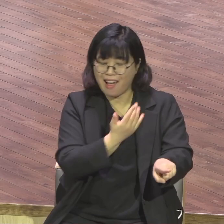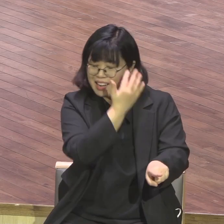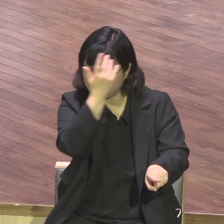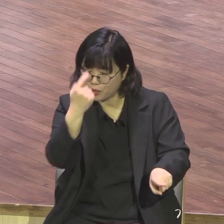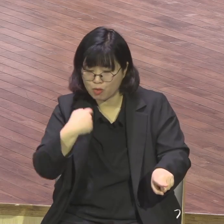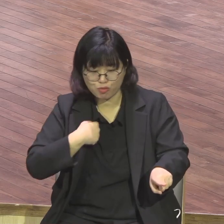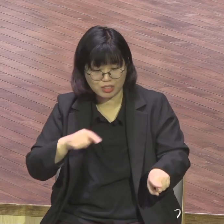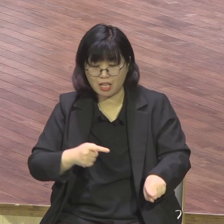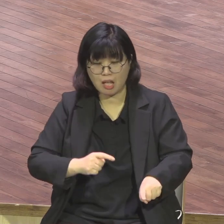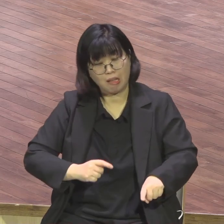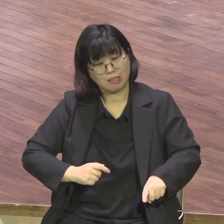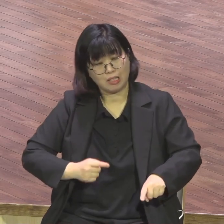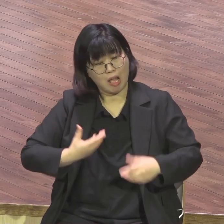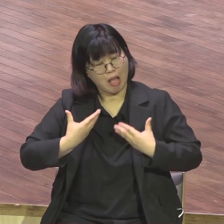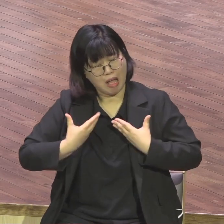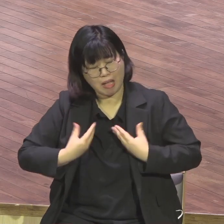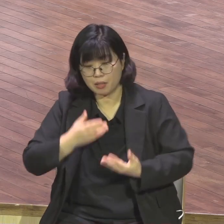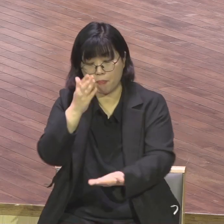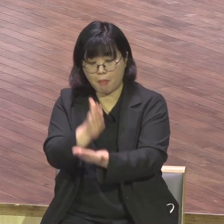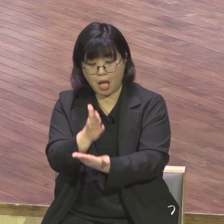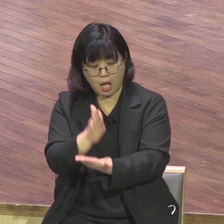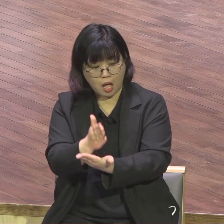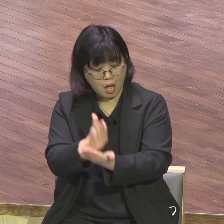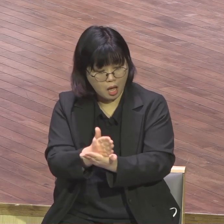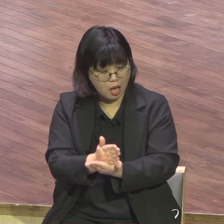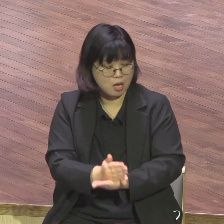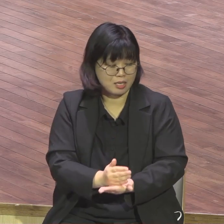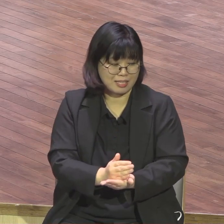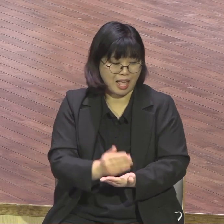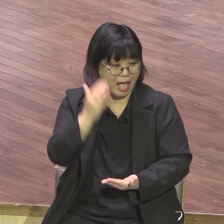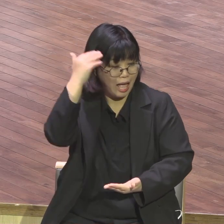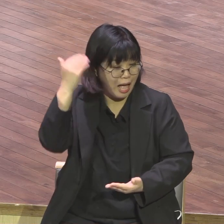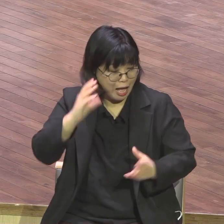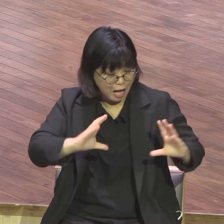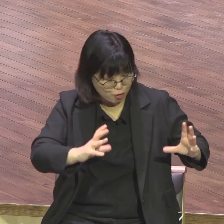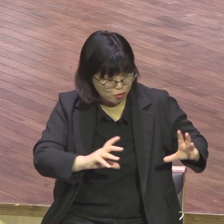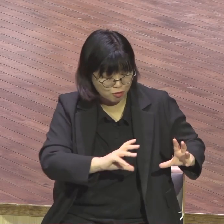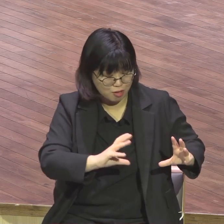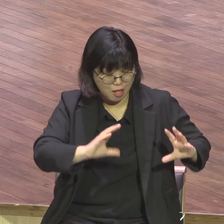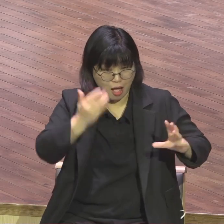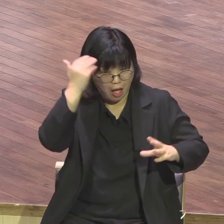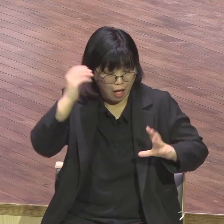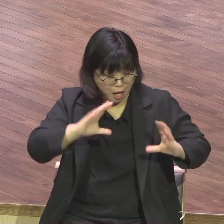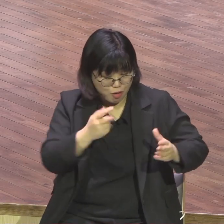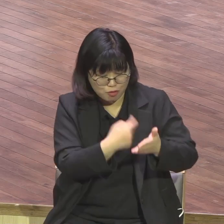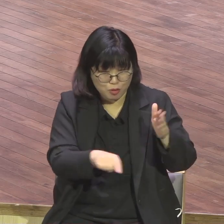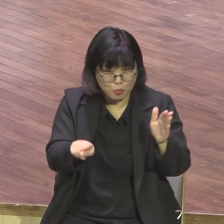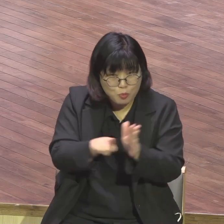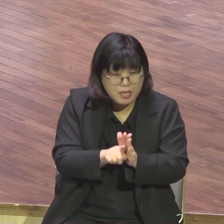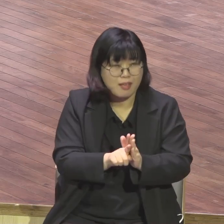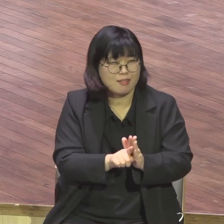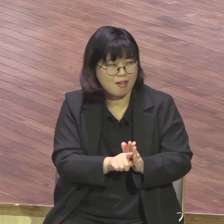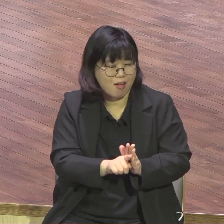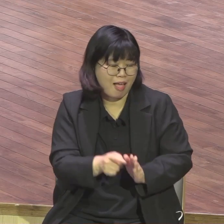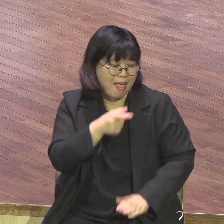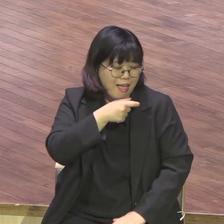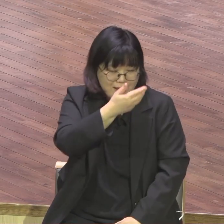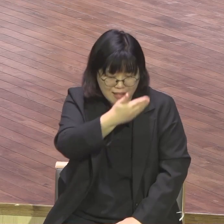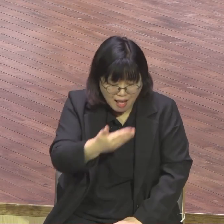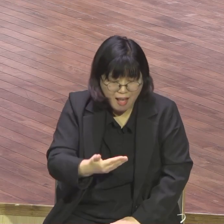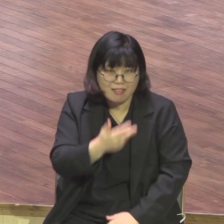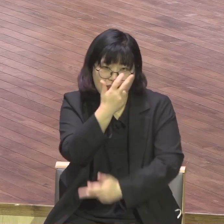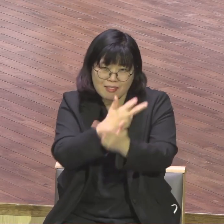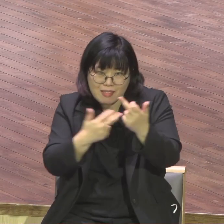필요하다. 하나님 명령 났으니 밤도 강산에 일하러 가자. 실제로 찬양 내용이